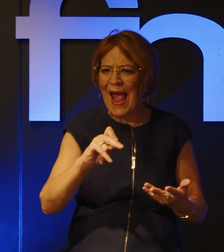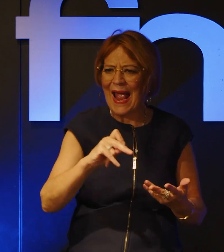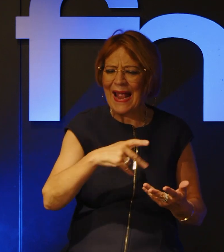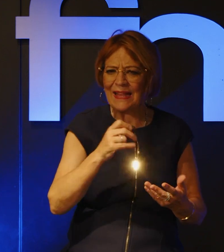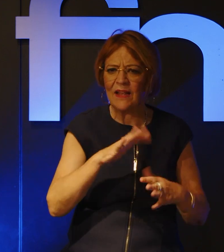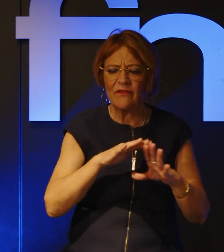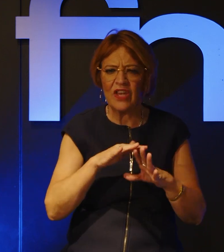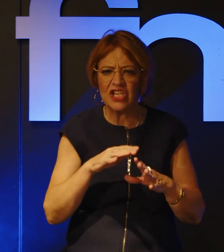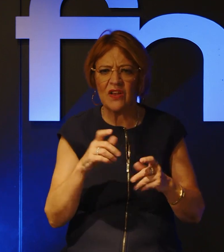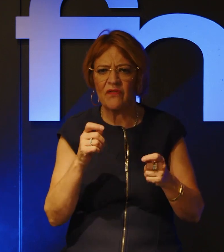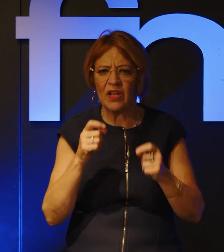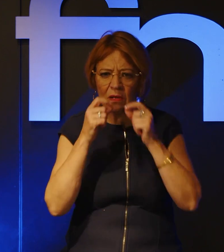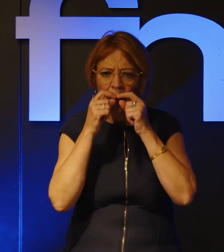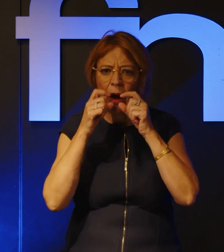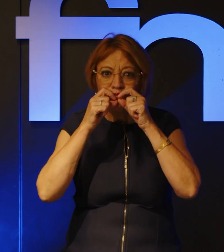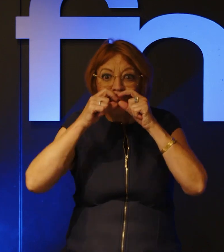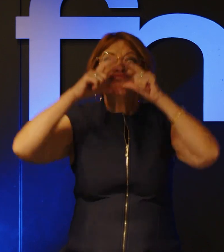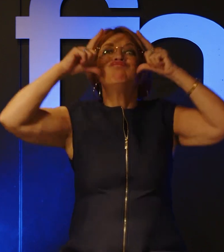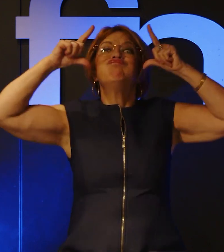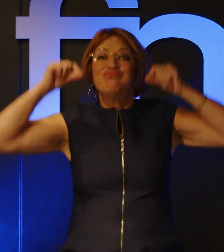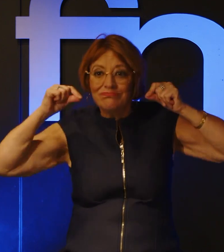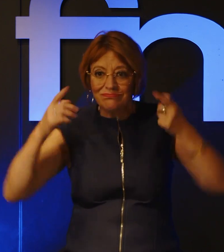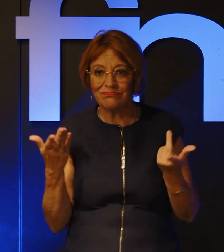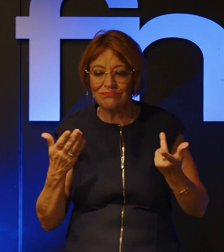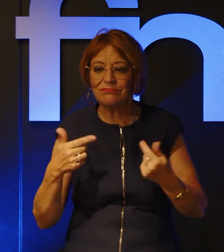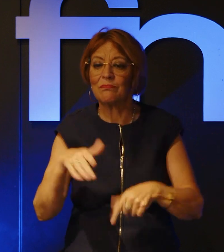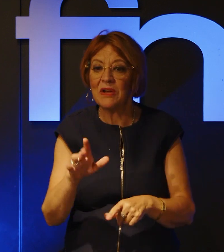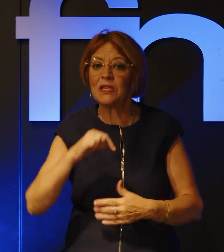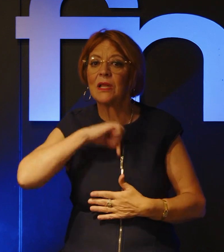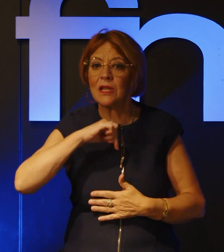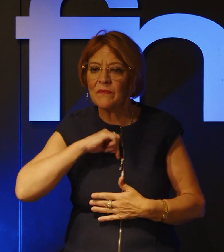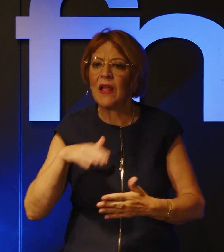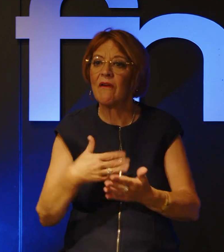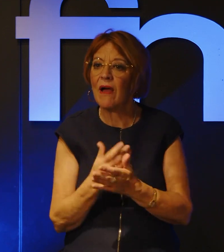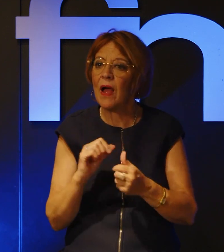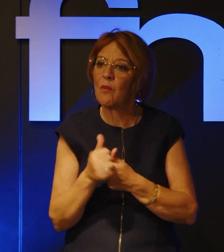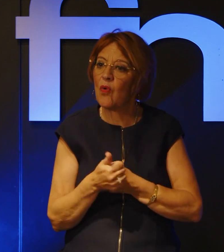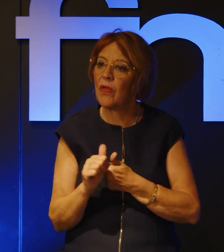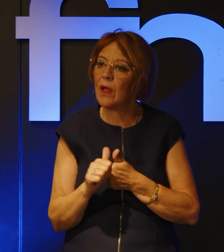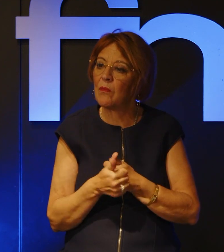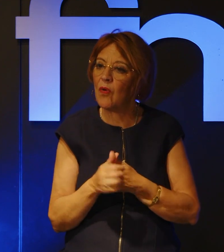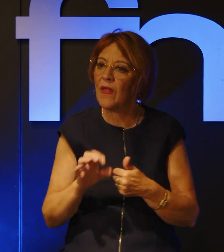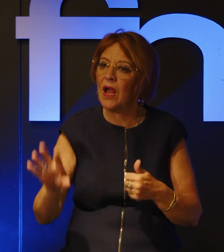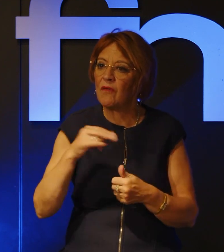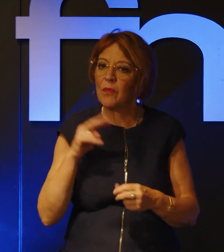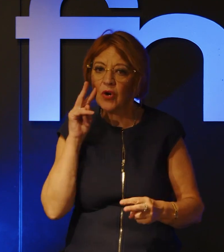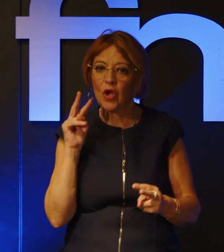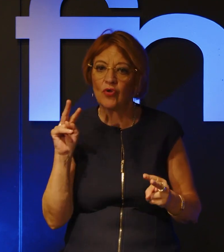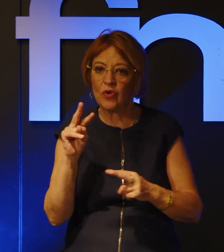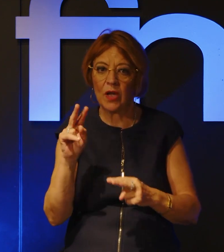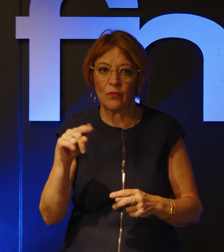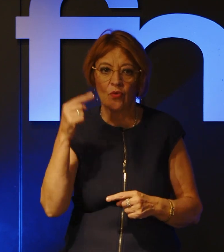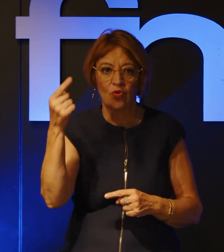utilizou um filtro com os lábios muito grandes mas a verdade é que isto inconscientemente vai mudando a forma como nós olhamos para